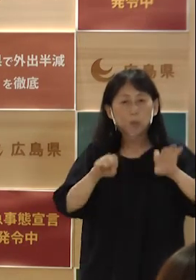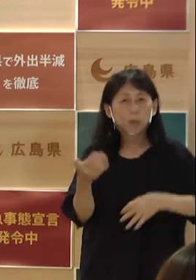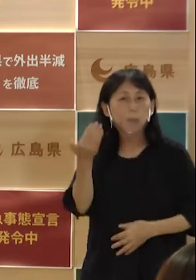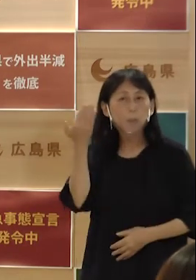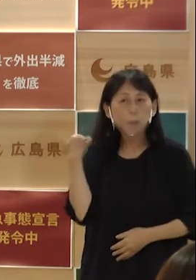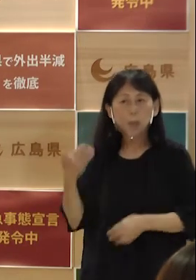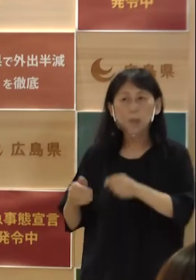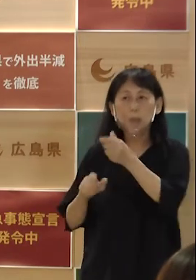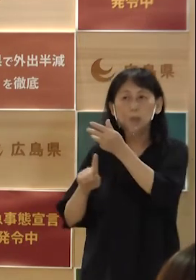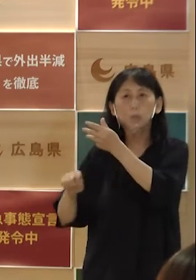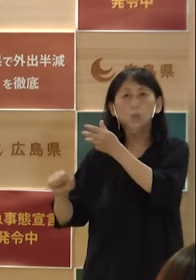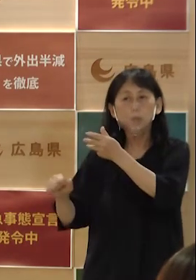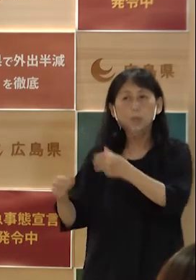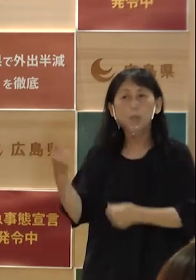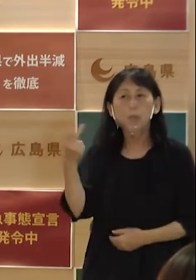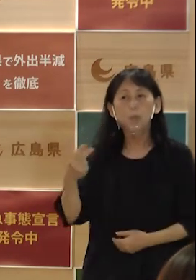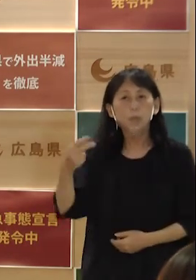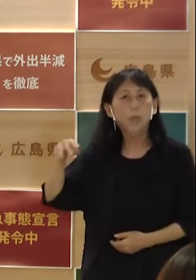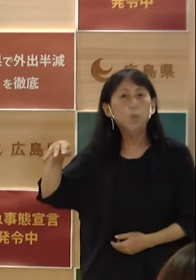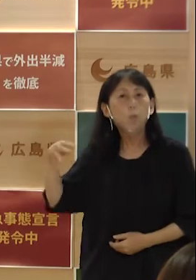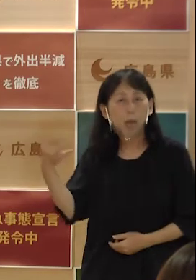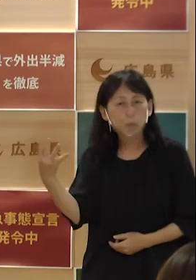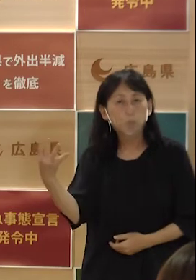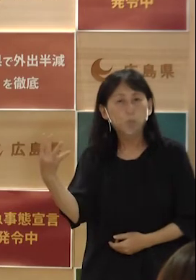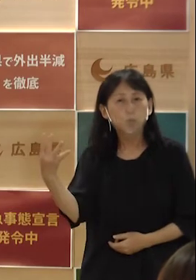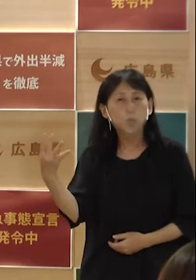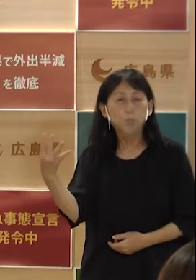8月15日は2400件が、